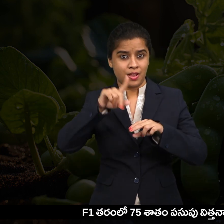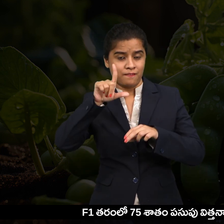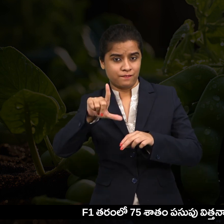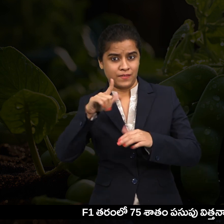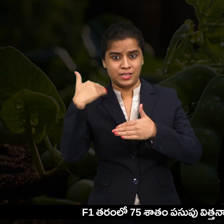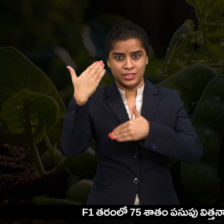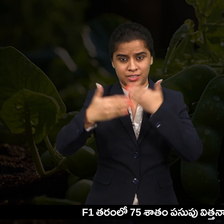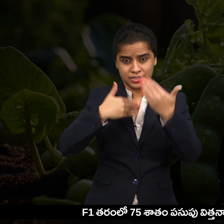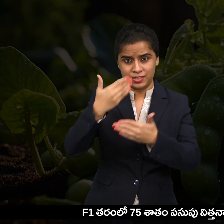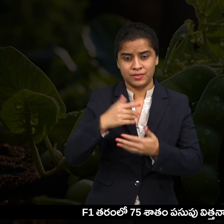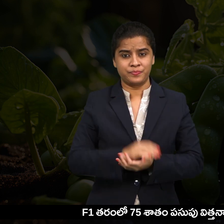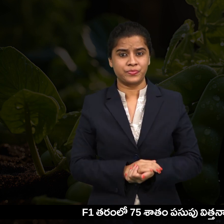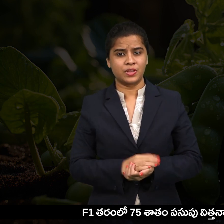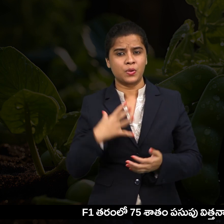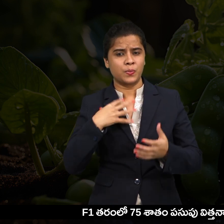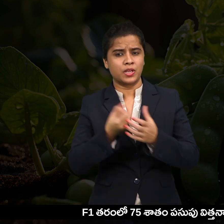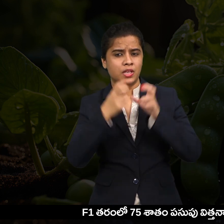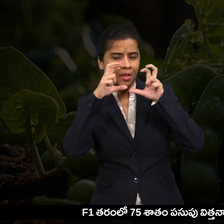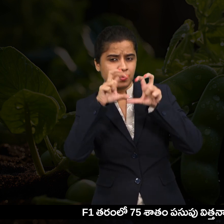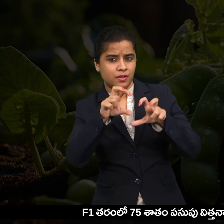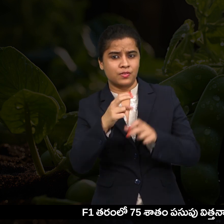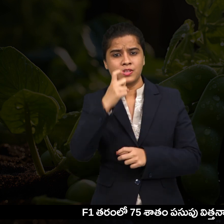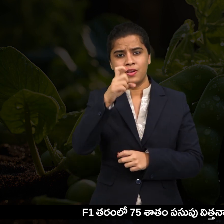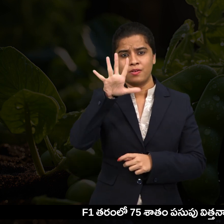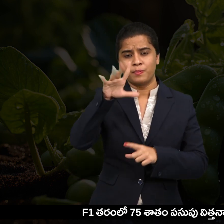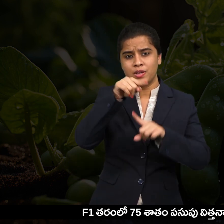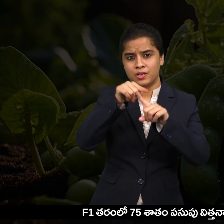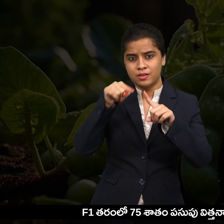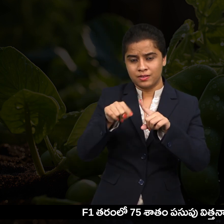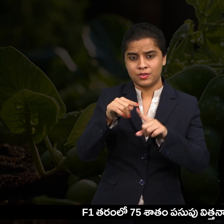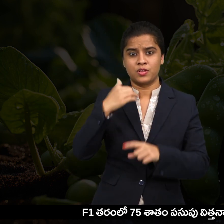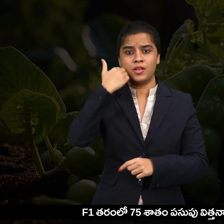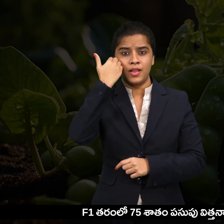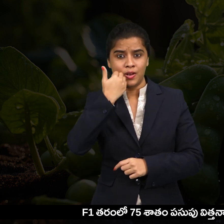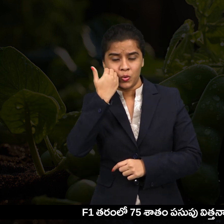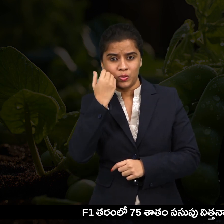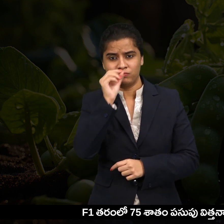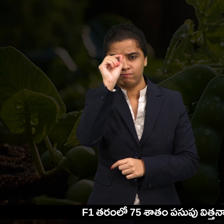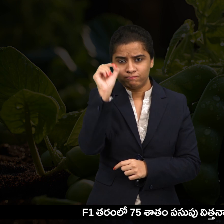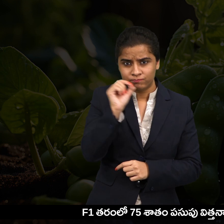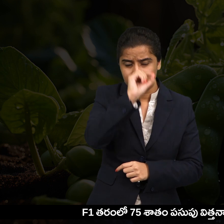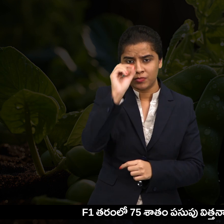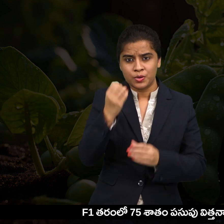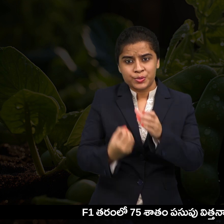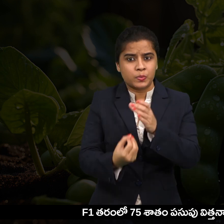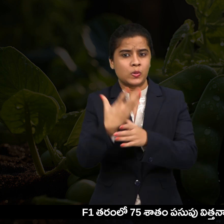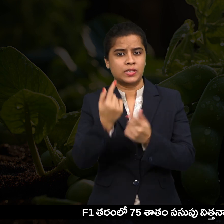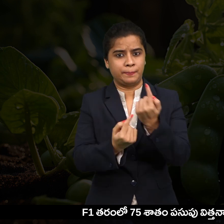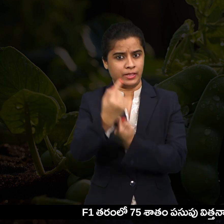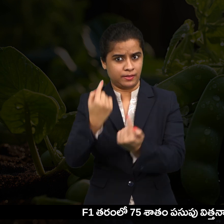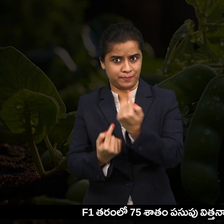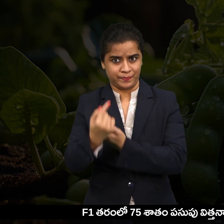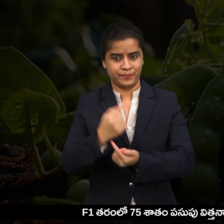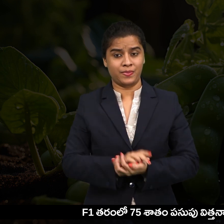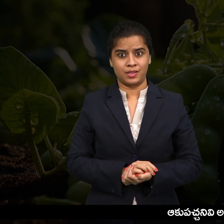F1 తరంలో 75% పసుపు విత్తనాలను ఉత్పత్తి చేసే మొక్కలు మరియు 25%